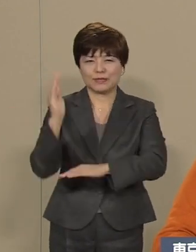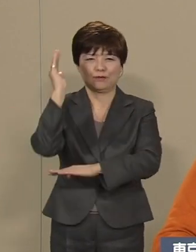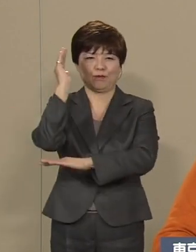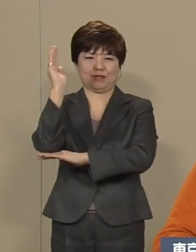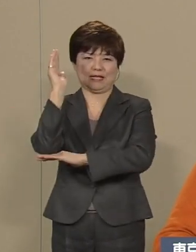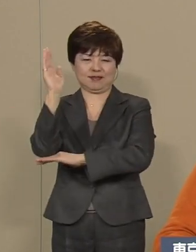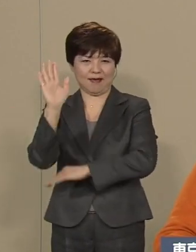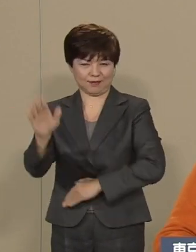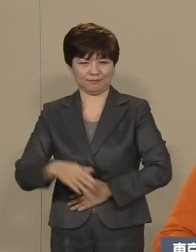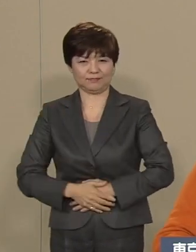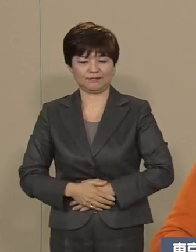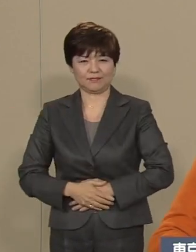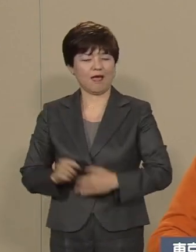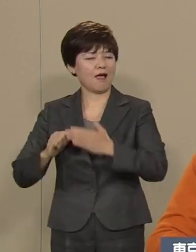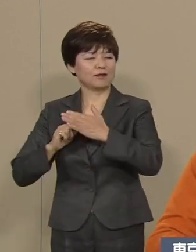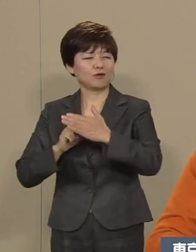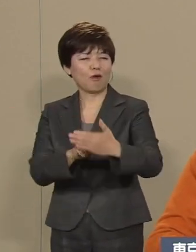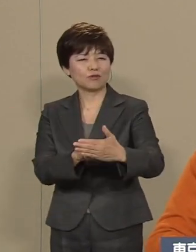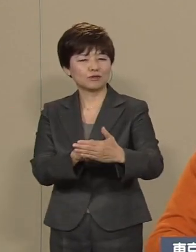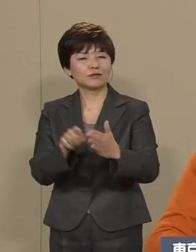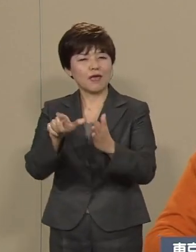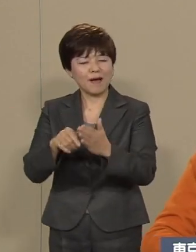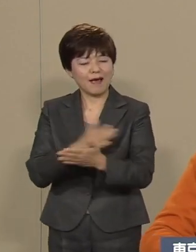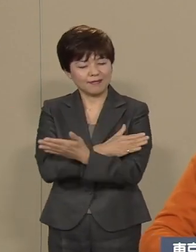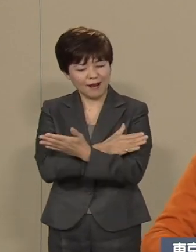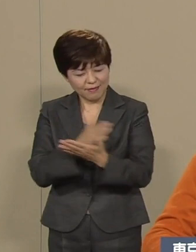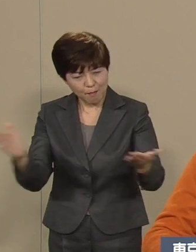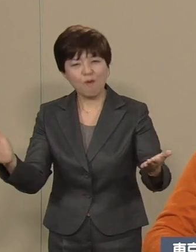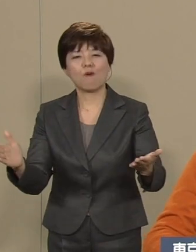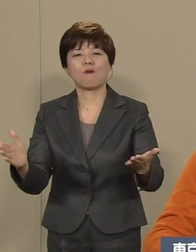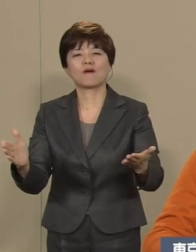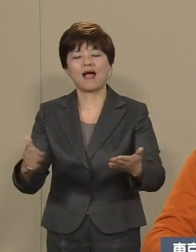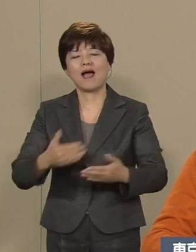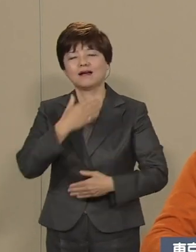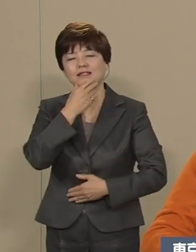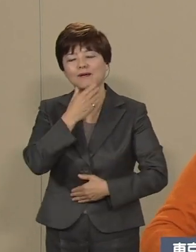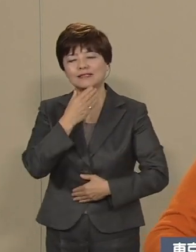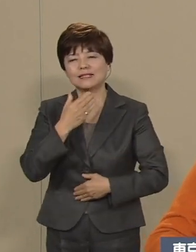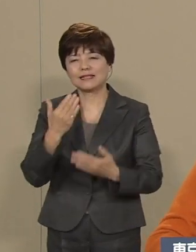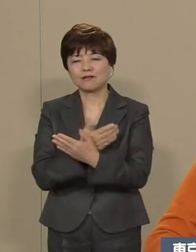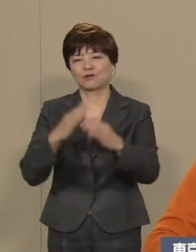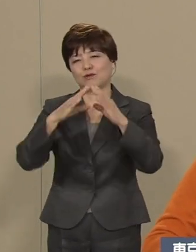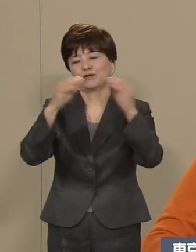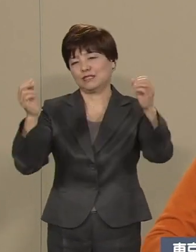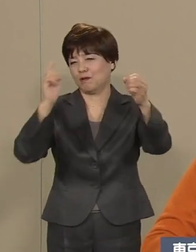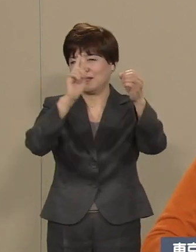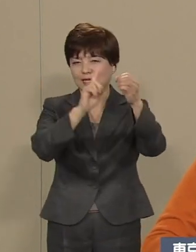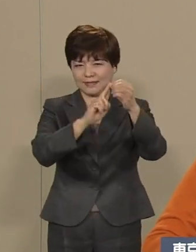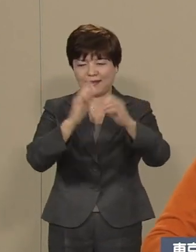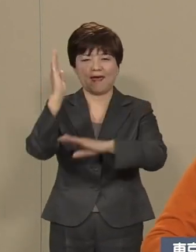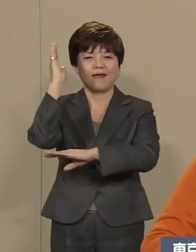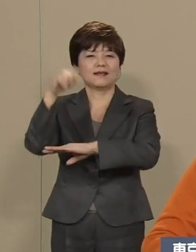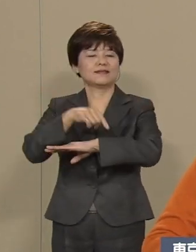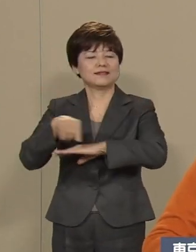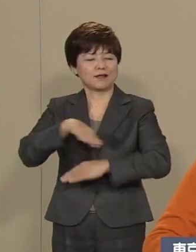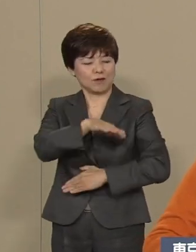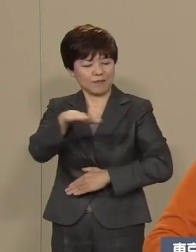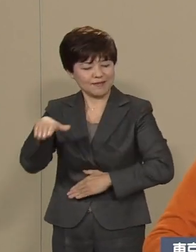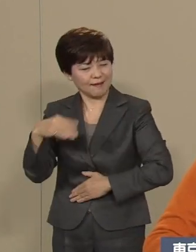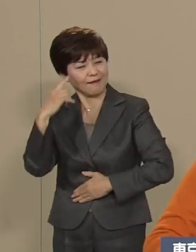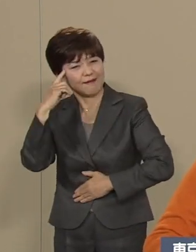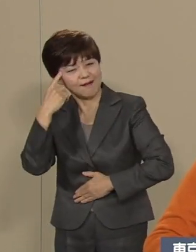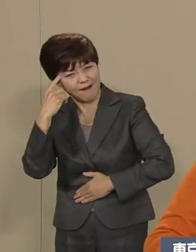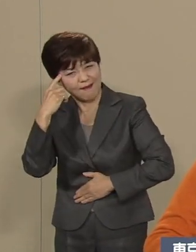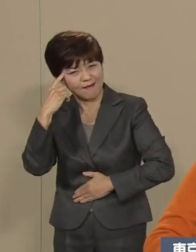ば誰でも幸せになる国お目指し政策をみんなで考えこの